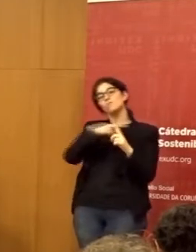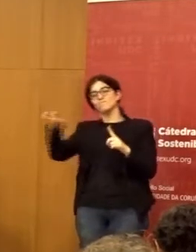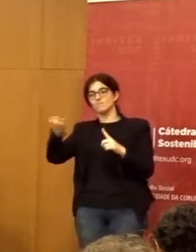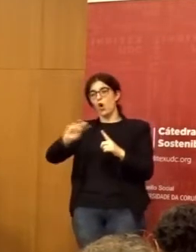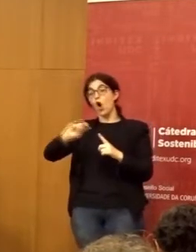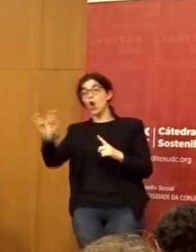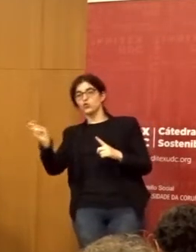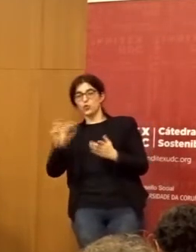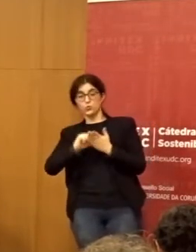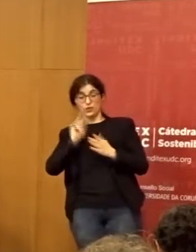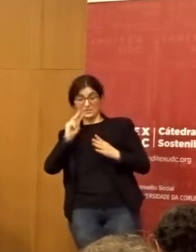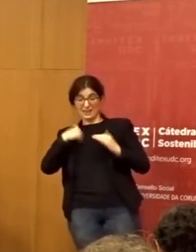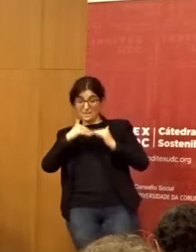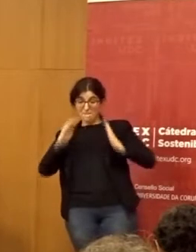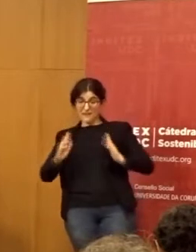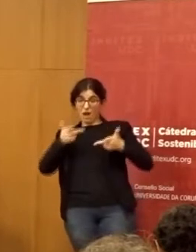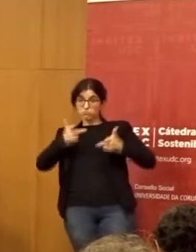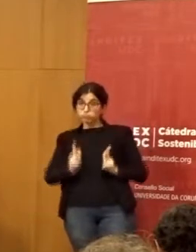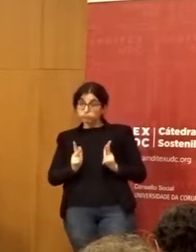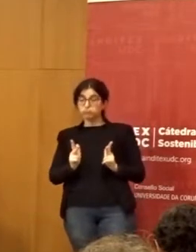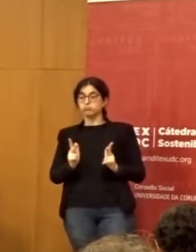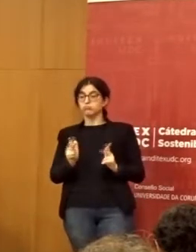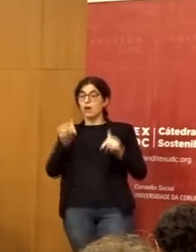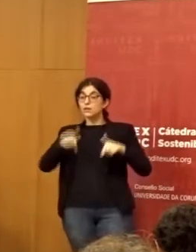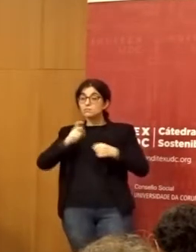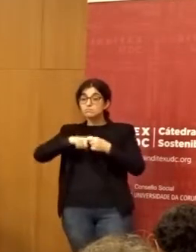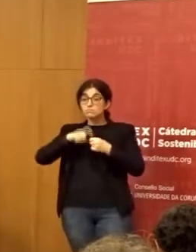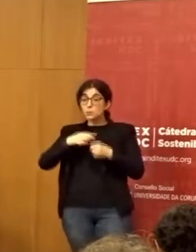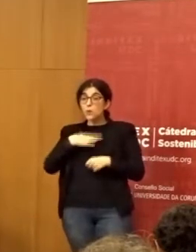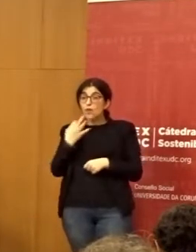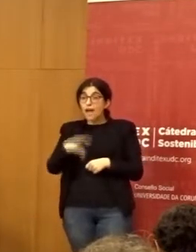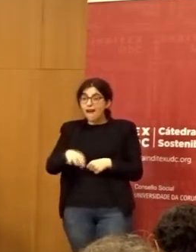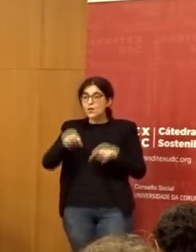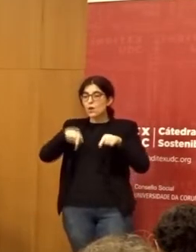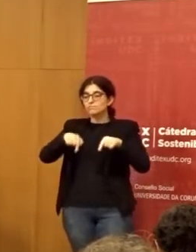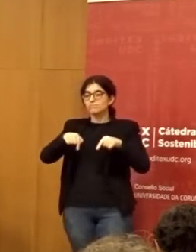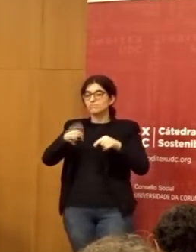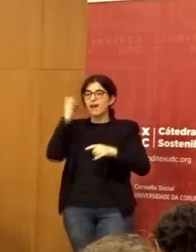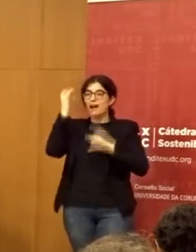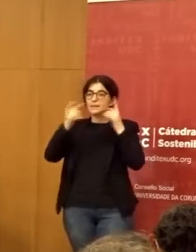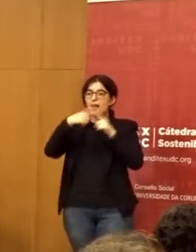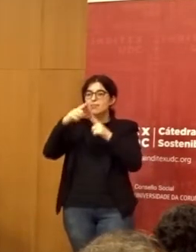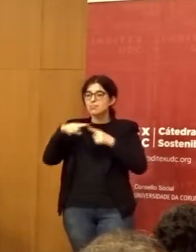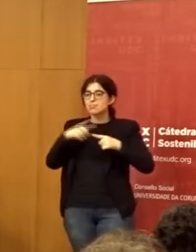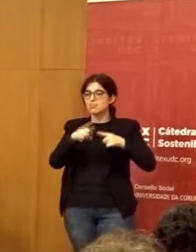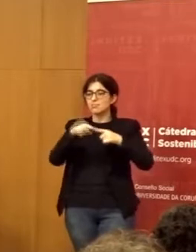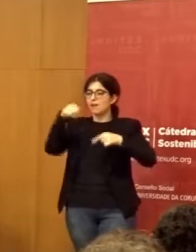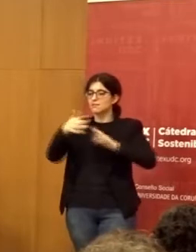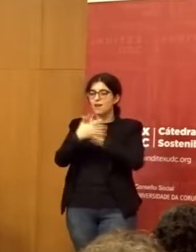desde este lado de la mesa, en una actividad formativa como esta, donde se habla de un tema, a mi juicio, de